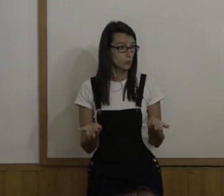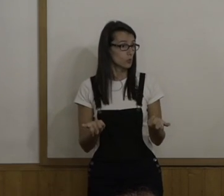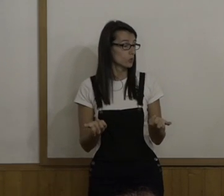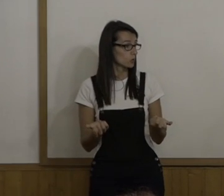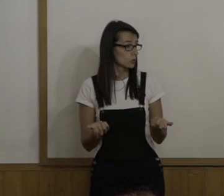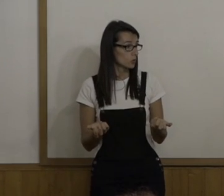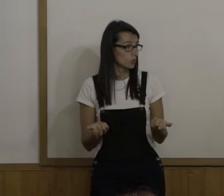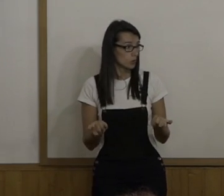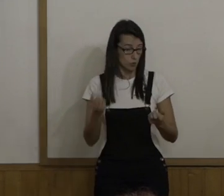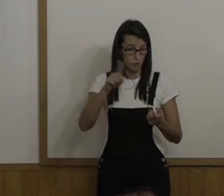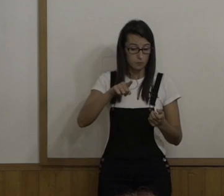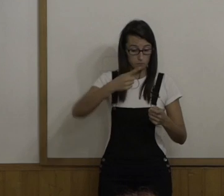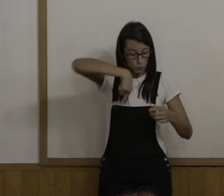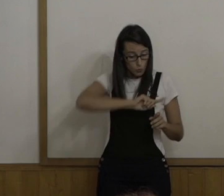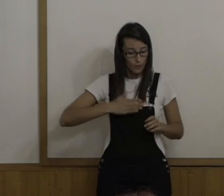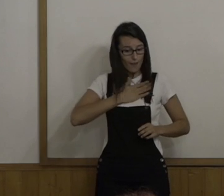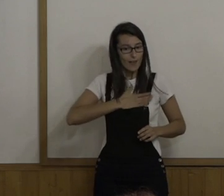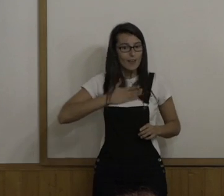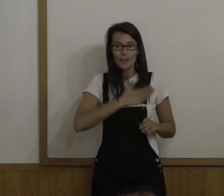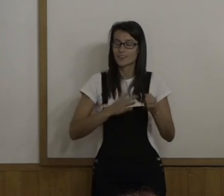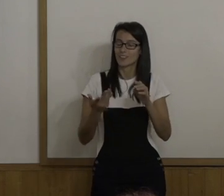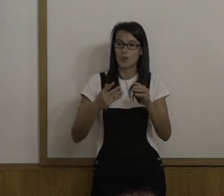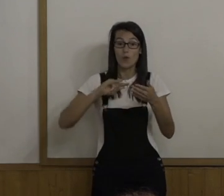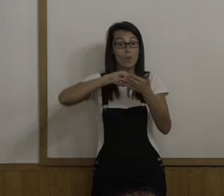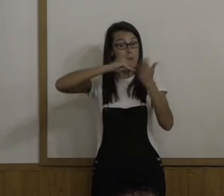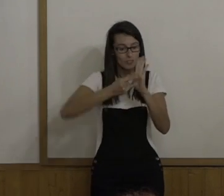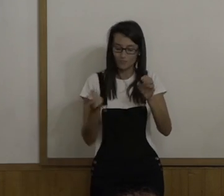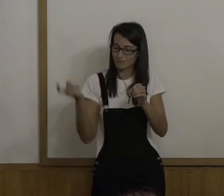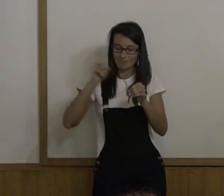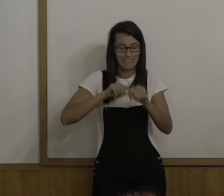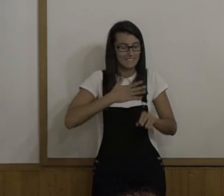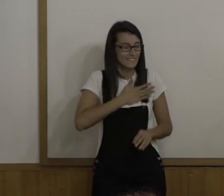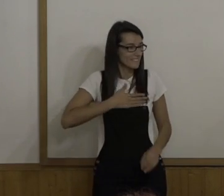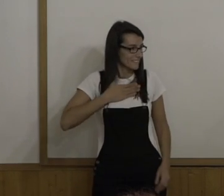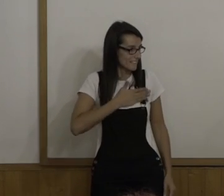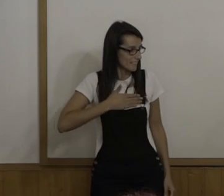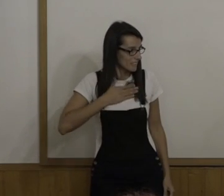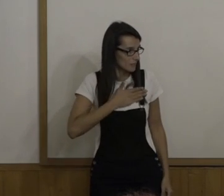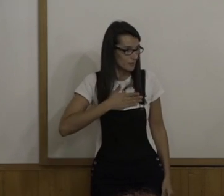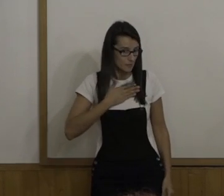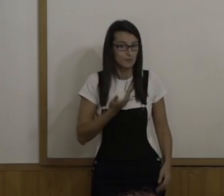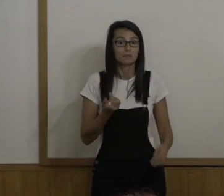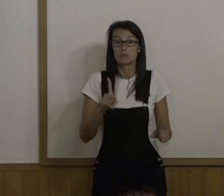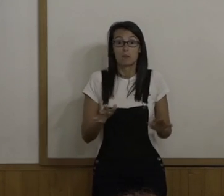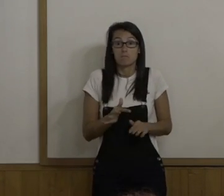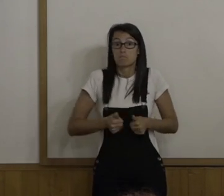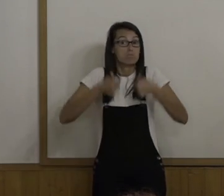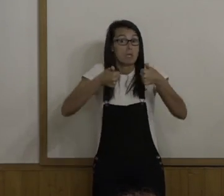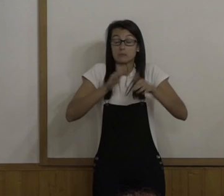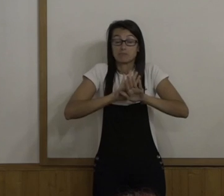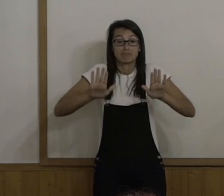y estamos encantados de participar en este proyecto. Y bueno, ya sin más, os dejo con